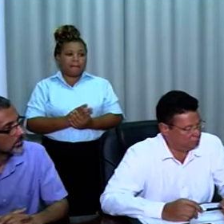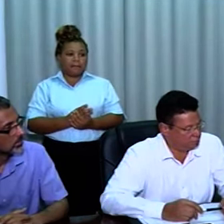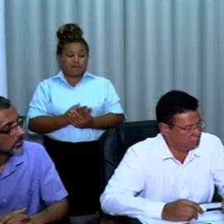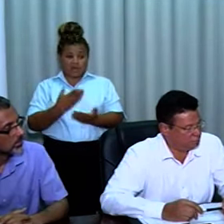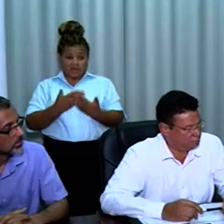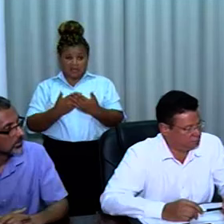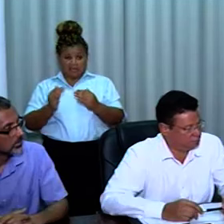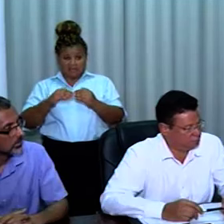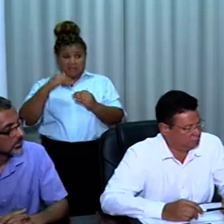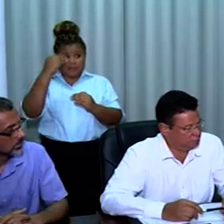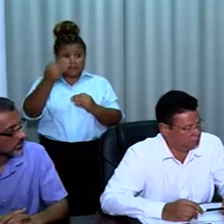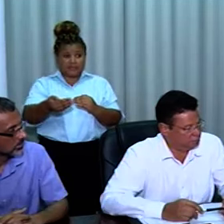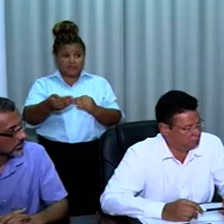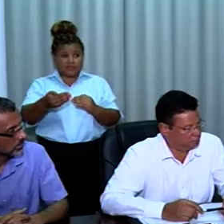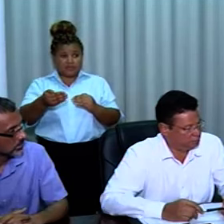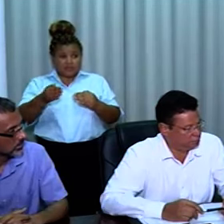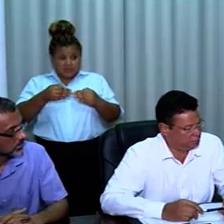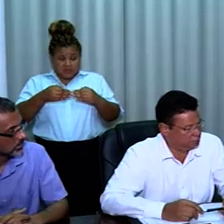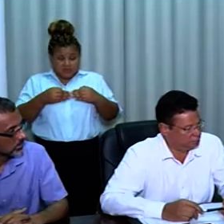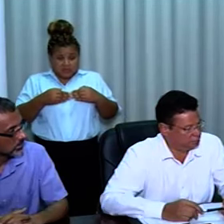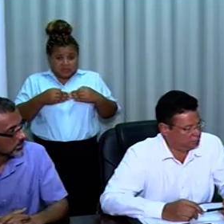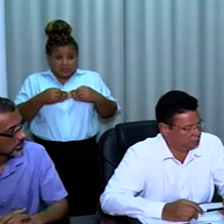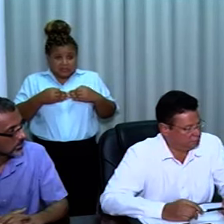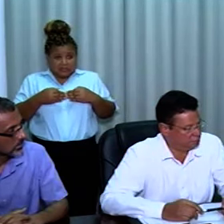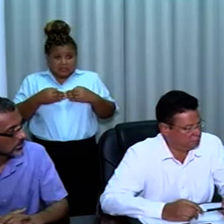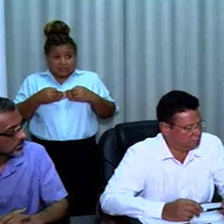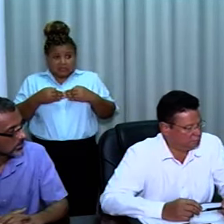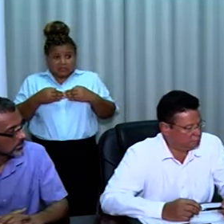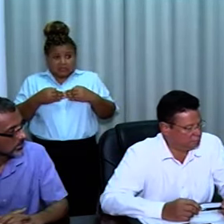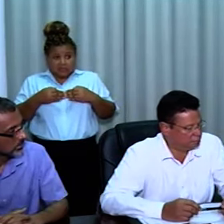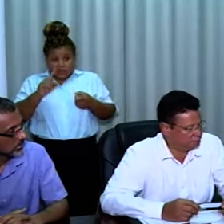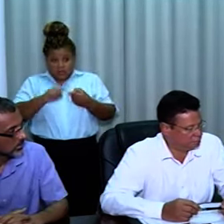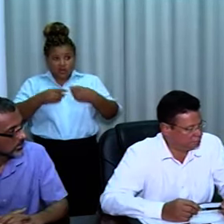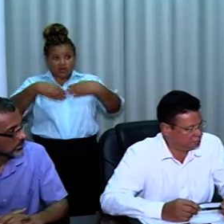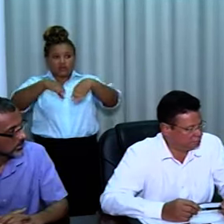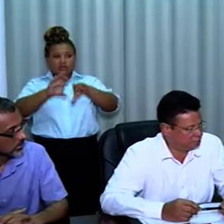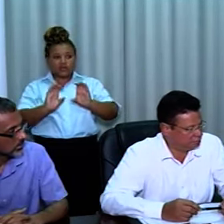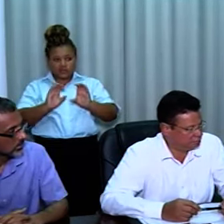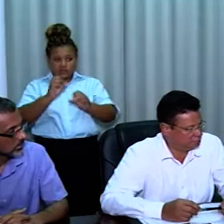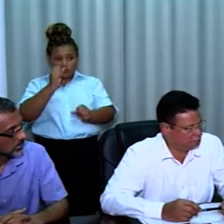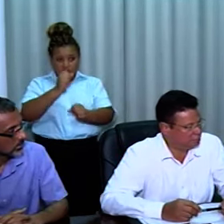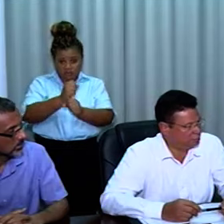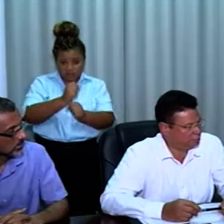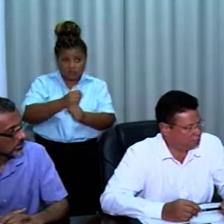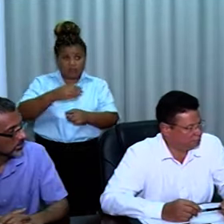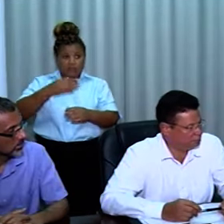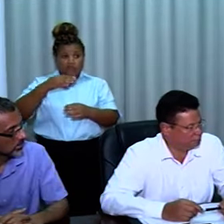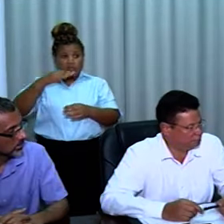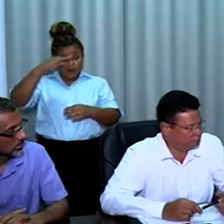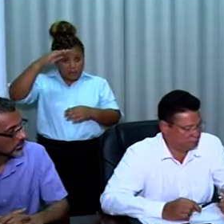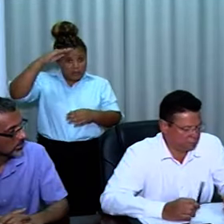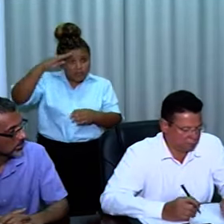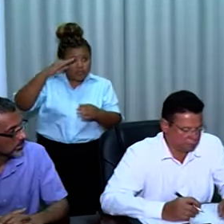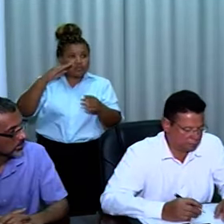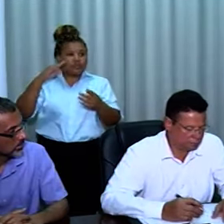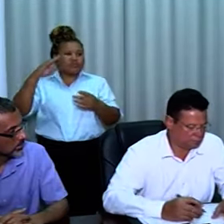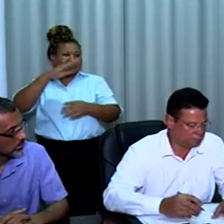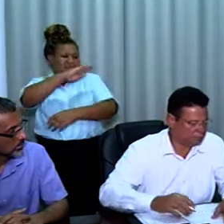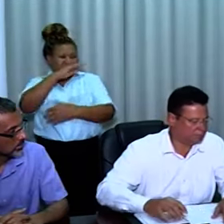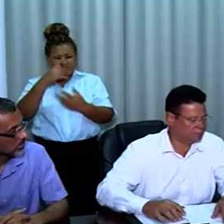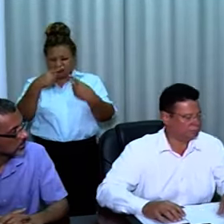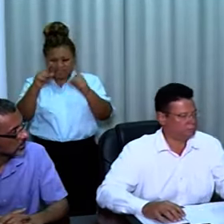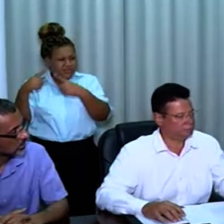service essentiel il besoin continuer. Et nous besoin la police besoin continuer, SPDF besoin continuer, nous mêmes nous besoin continuer, mais nous besoin un plan qui manier nous pour continuer